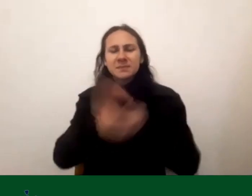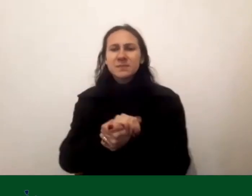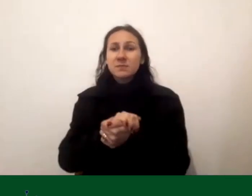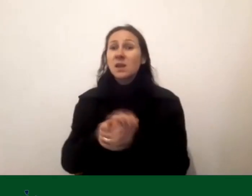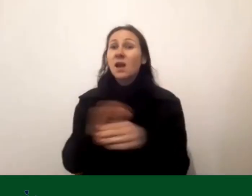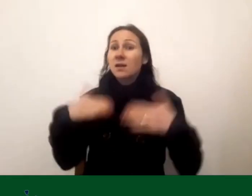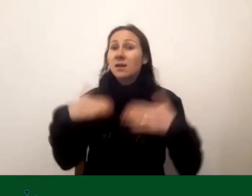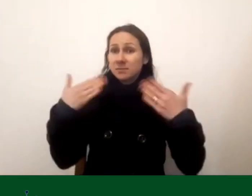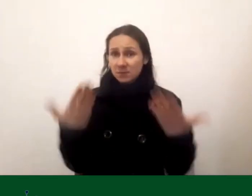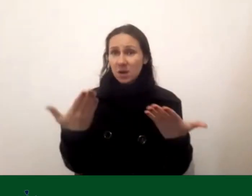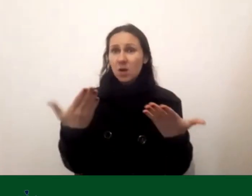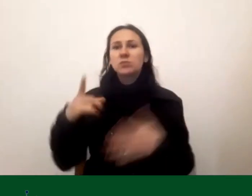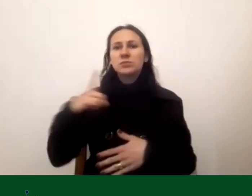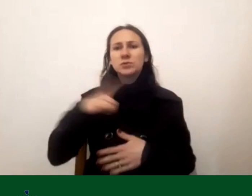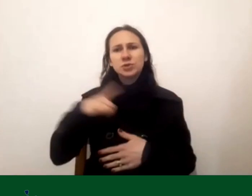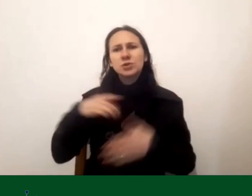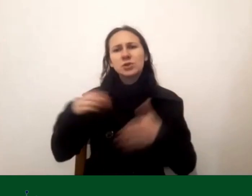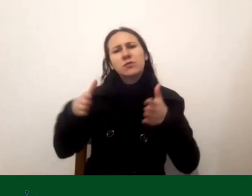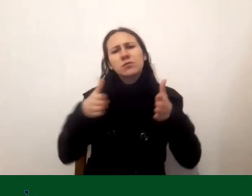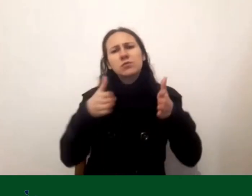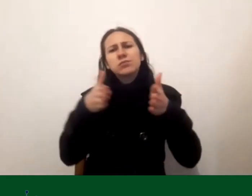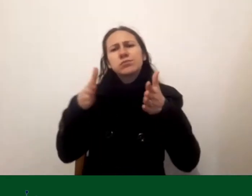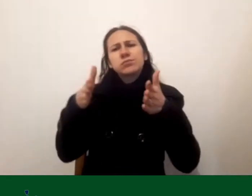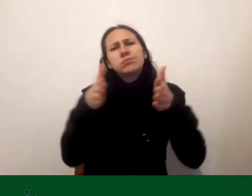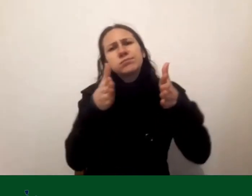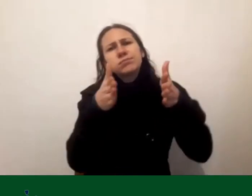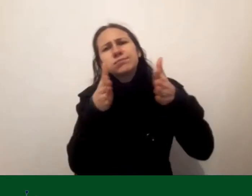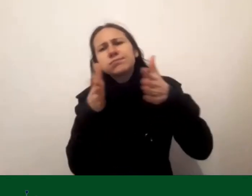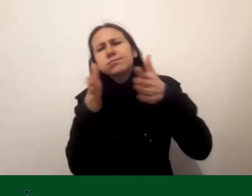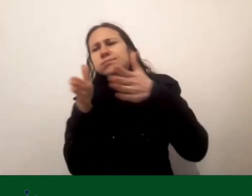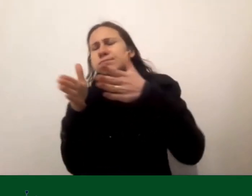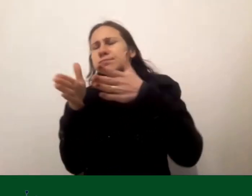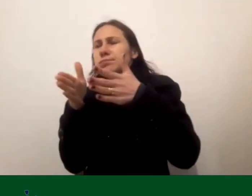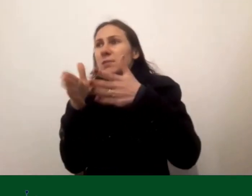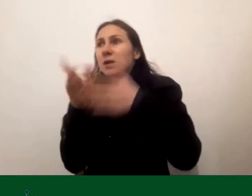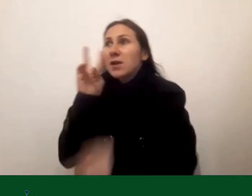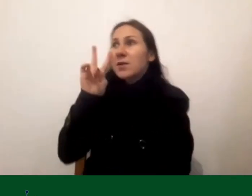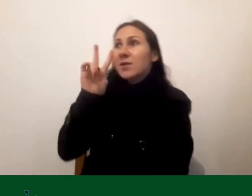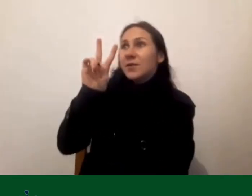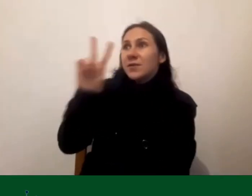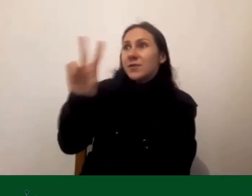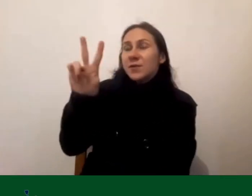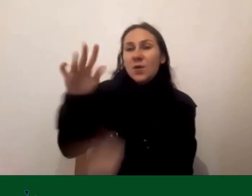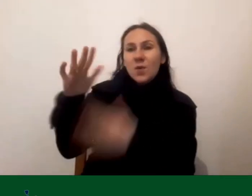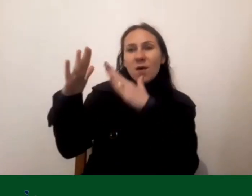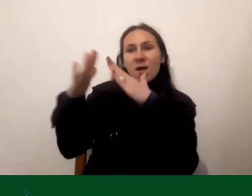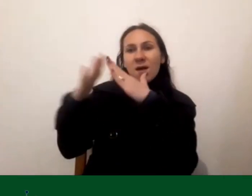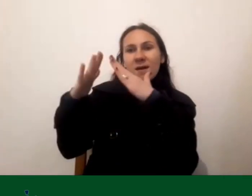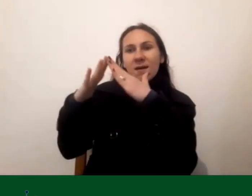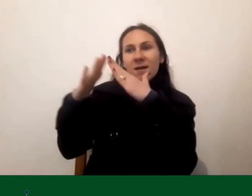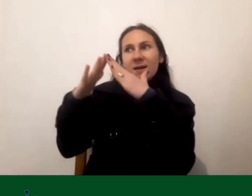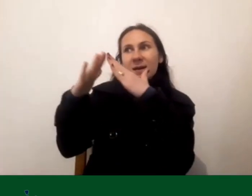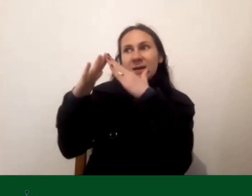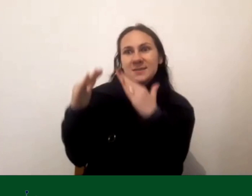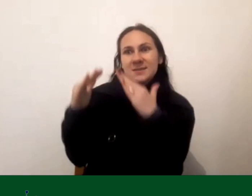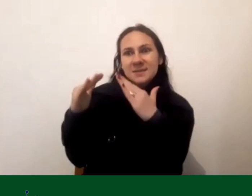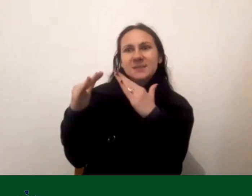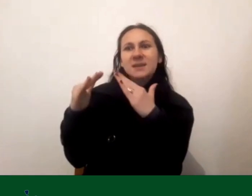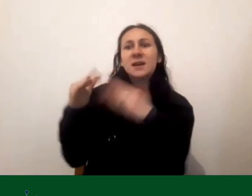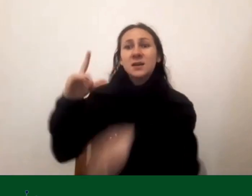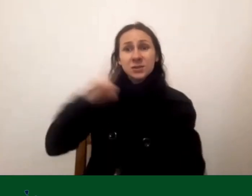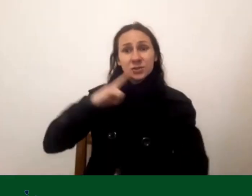uma curva no caminho, ele avistou ao longe uma pequena cabana com uma janela